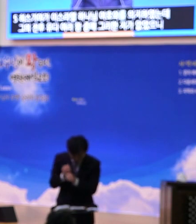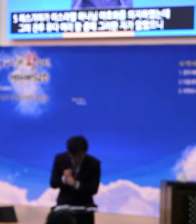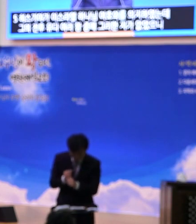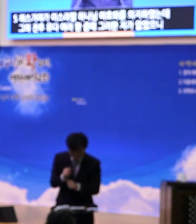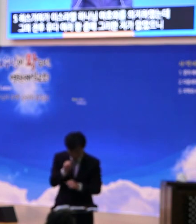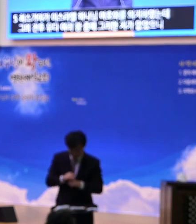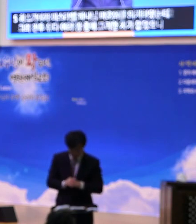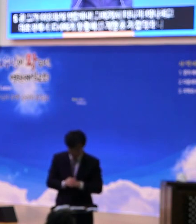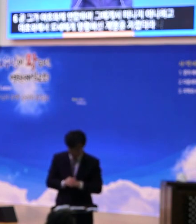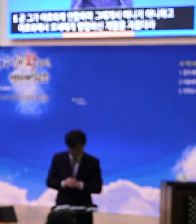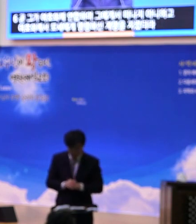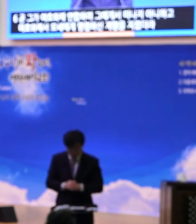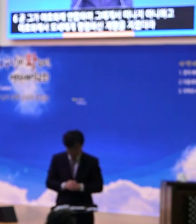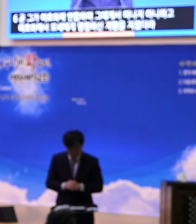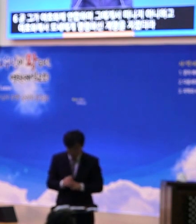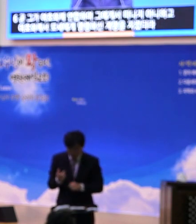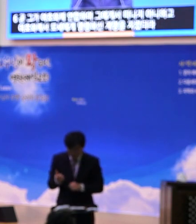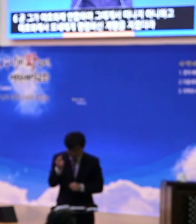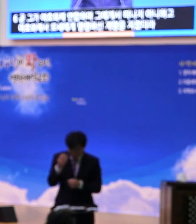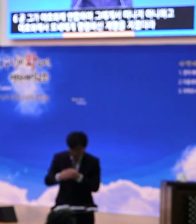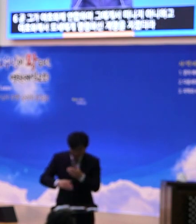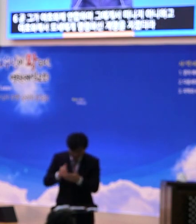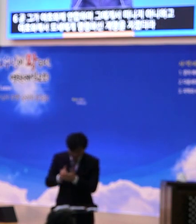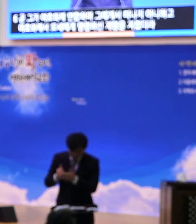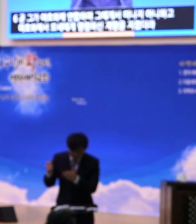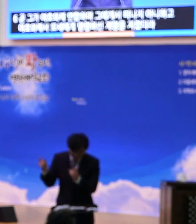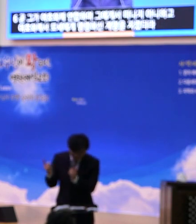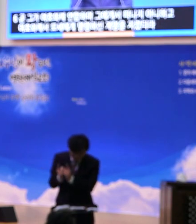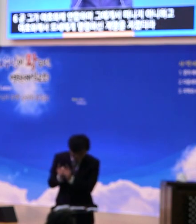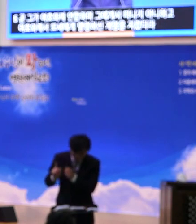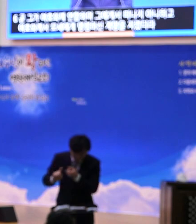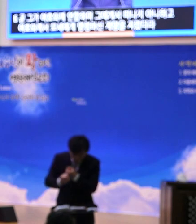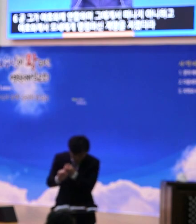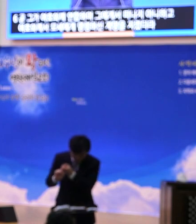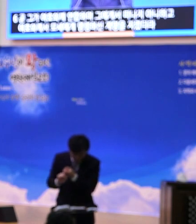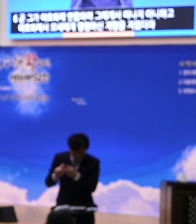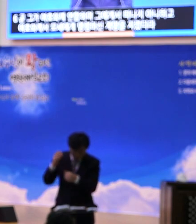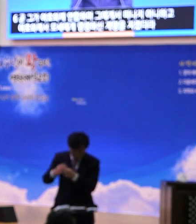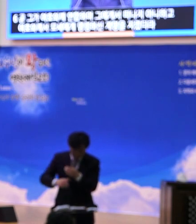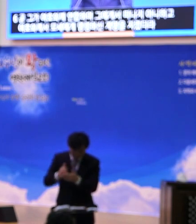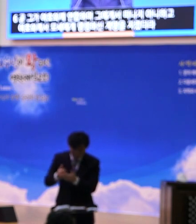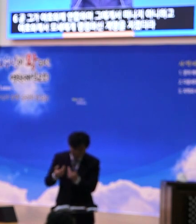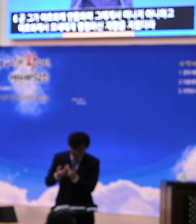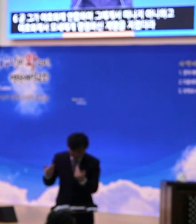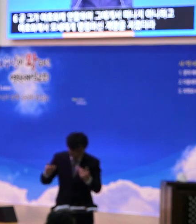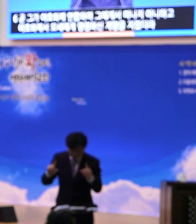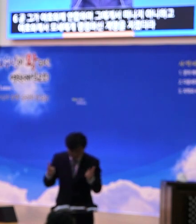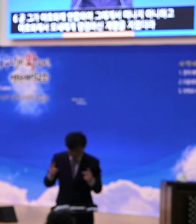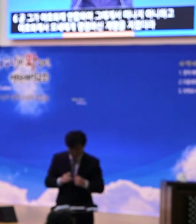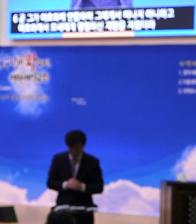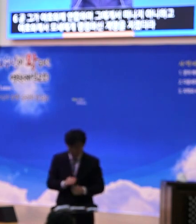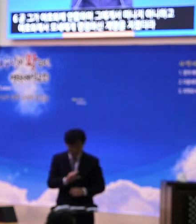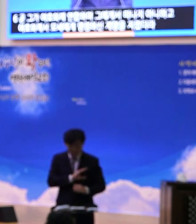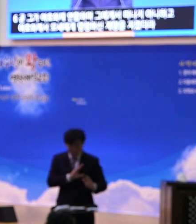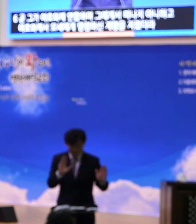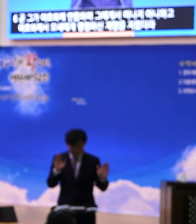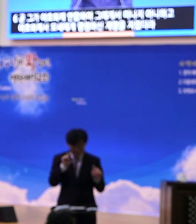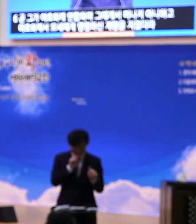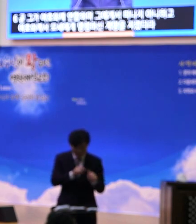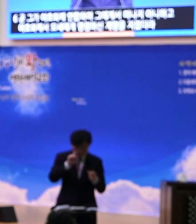자가 없었으니 곧 그가 여호와께 연합하여 그에게서 떠나지 아니하고 여호와께서 모세에게